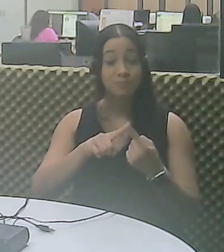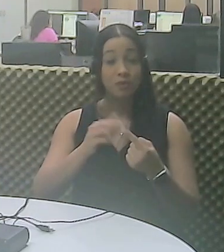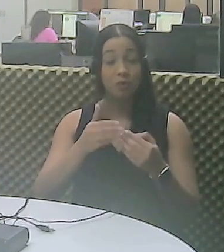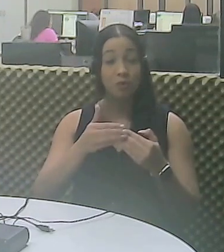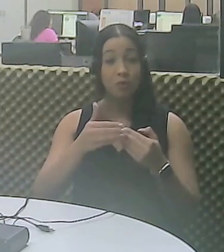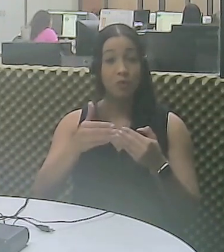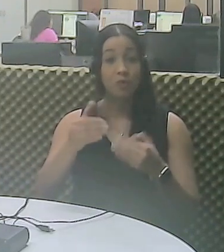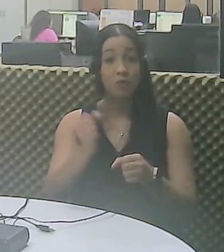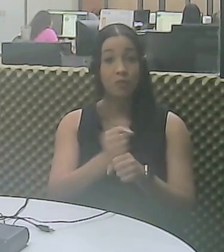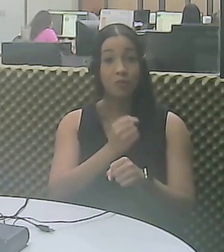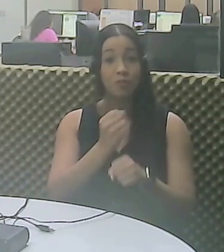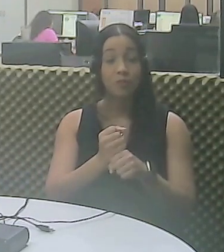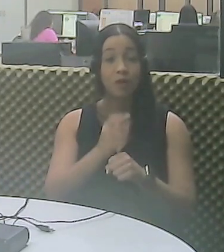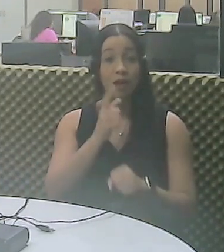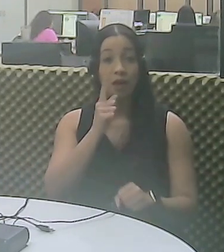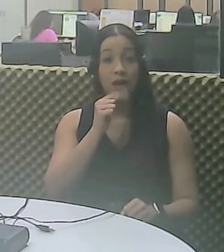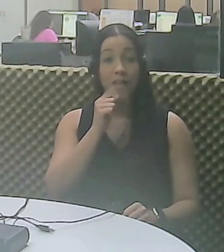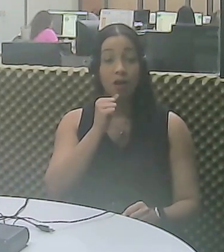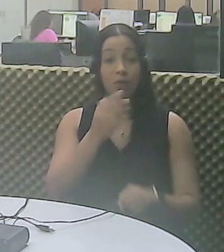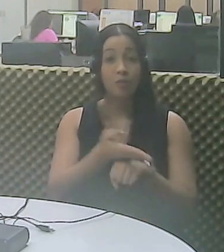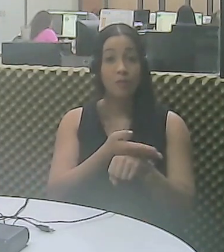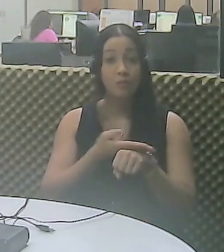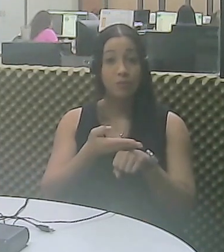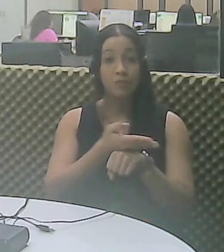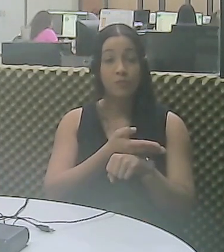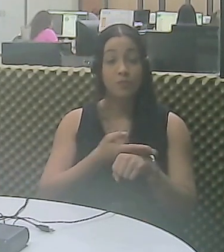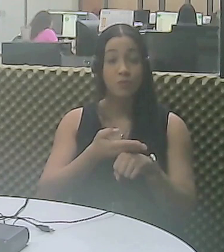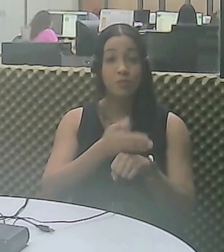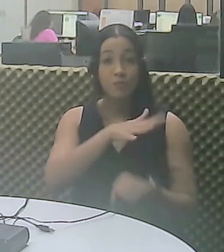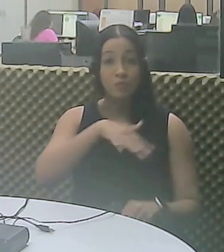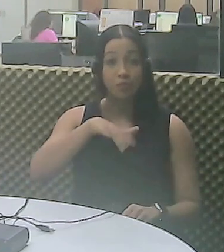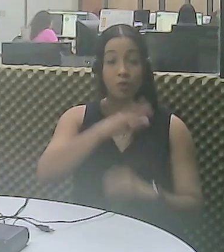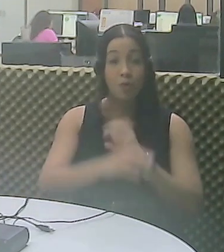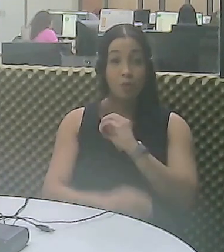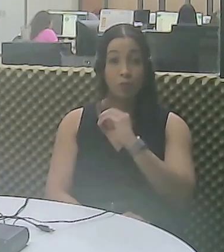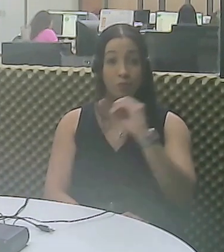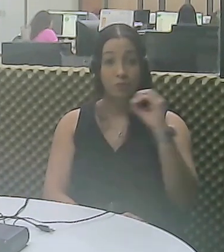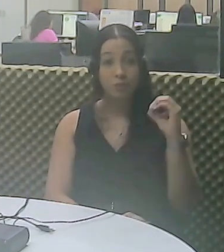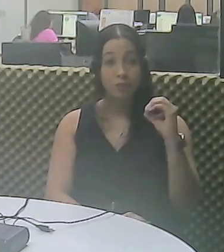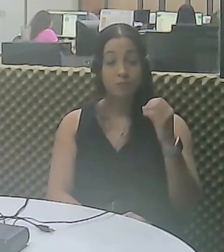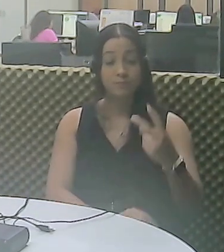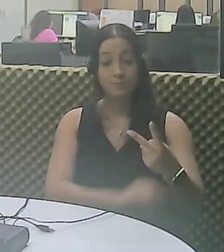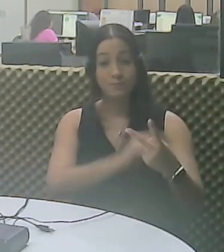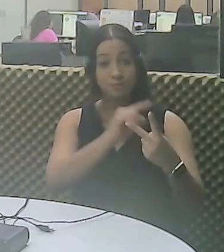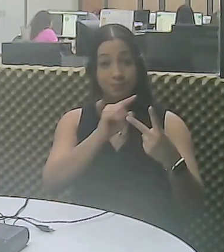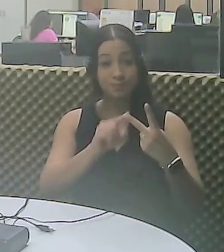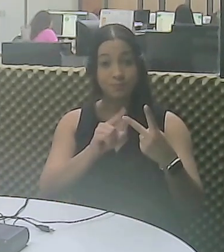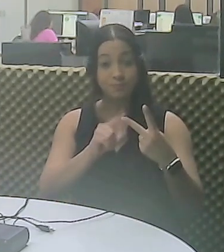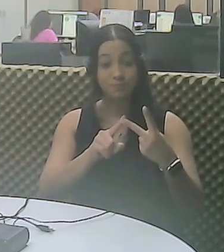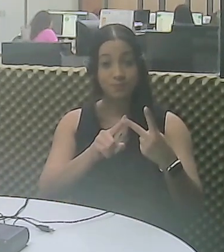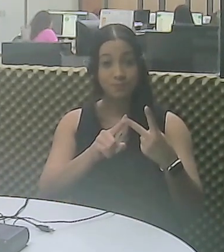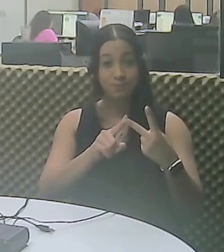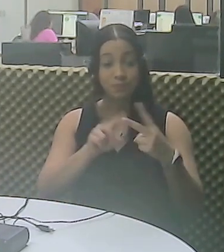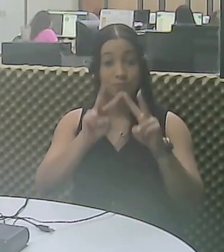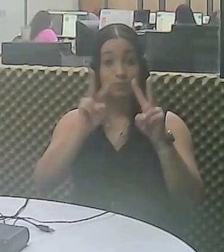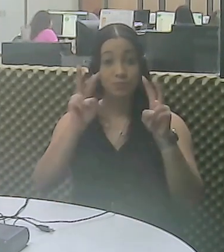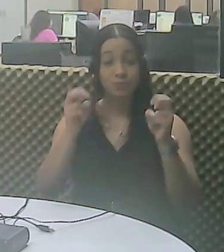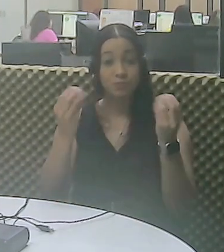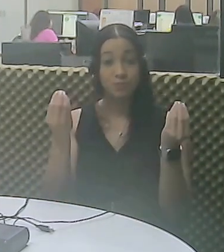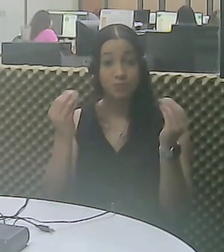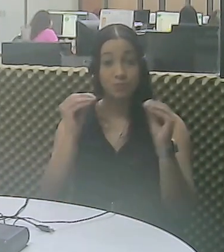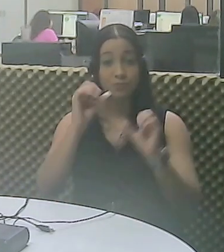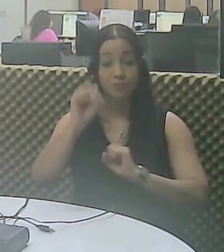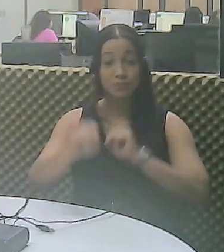da construção de adutora de água tratada para atender a região oeste. Já a outra ordem de serviço diz respeito à implantação